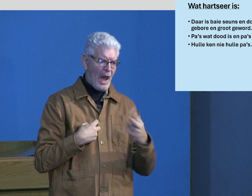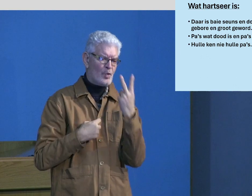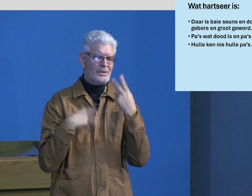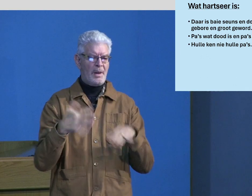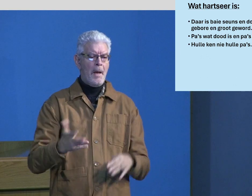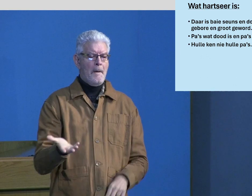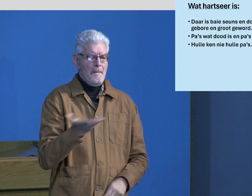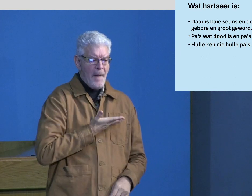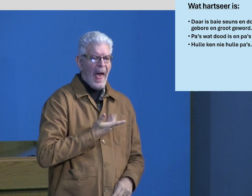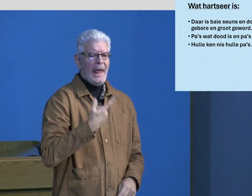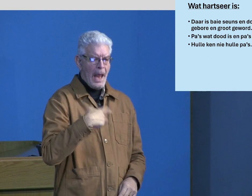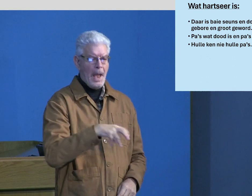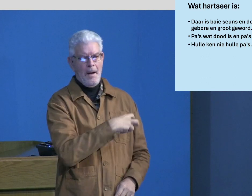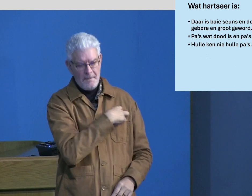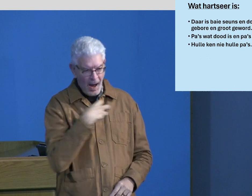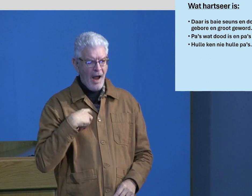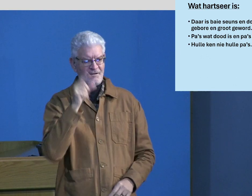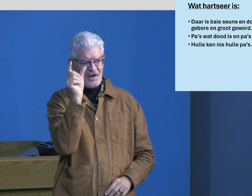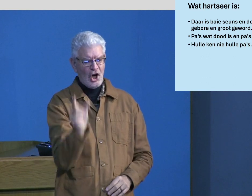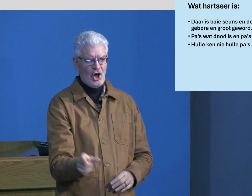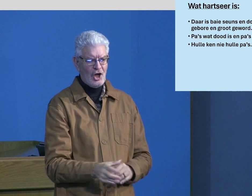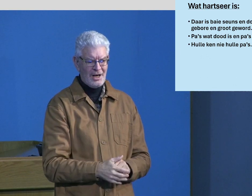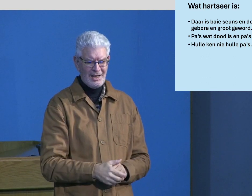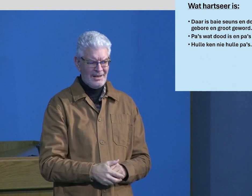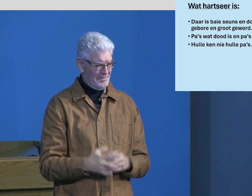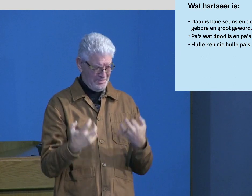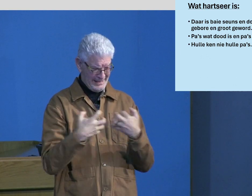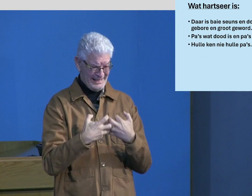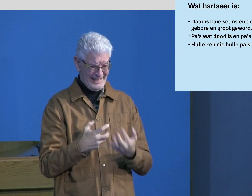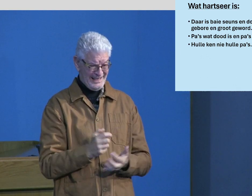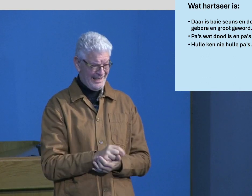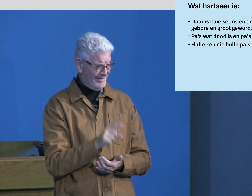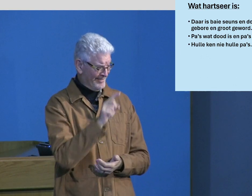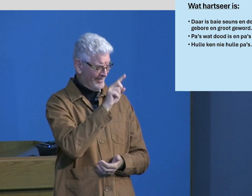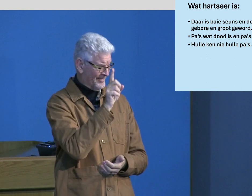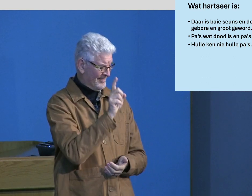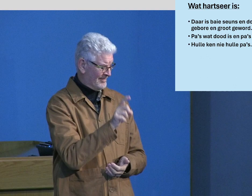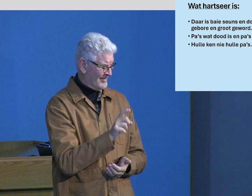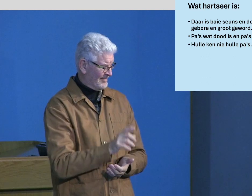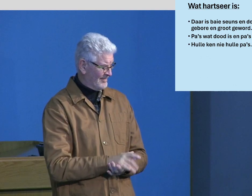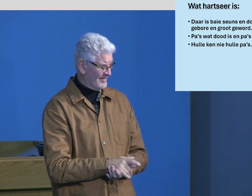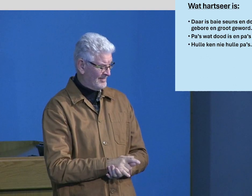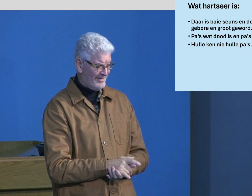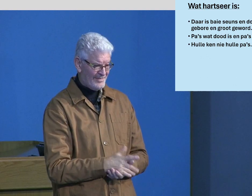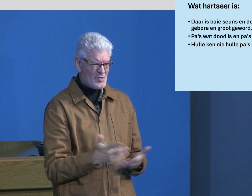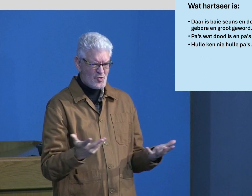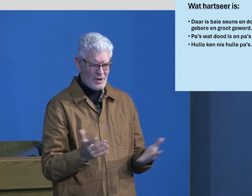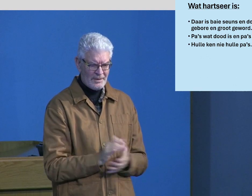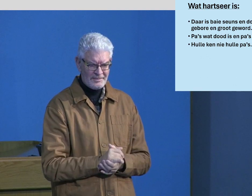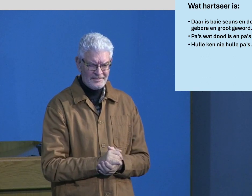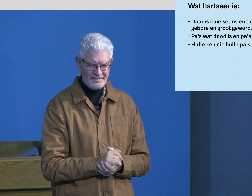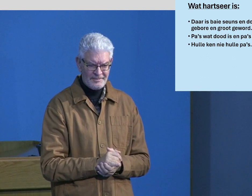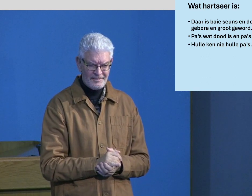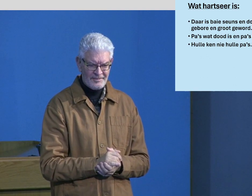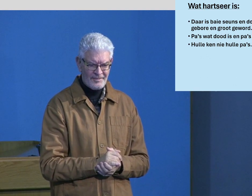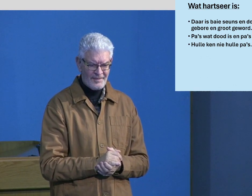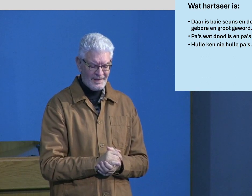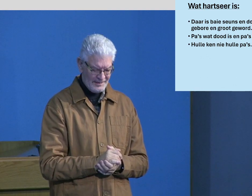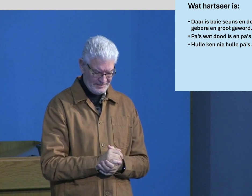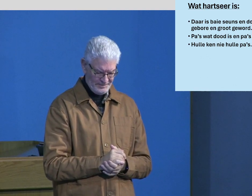Ma moet baie keer die rol van pa en ma vertolk. Sjoe, pas dit? Hoe?